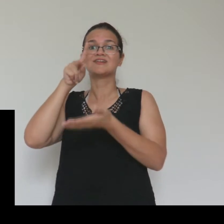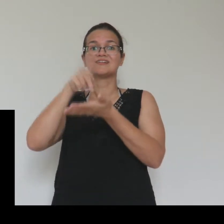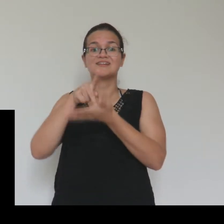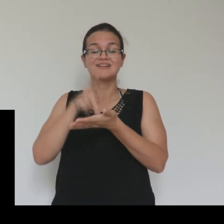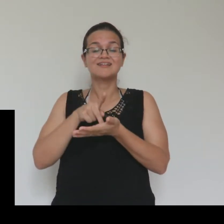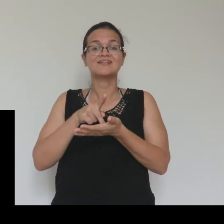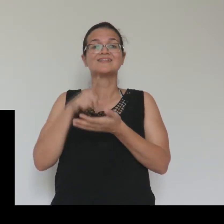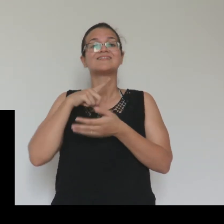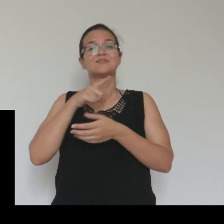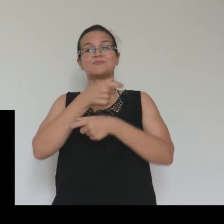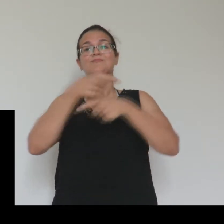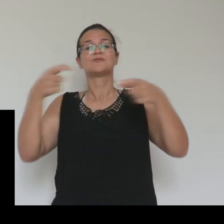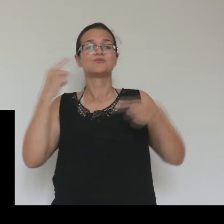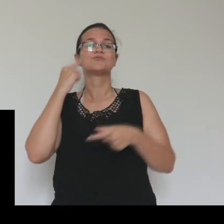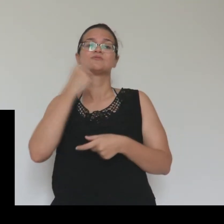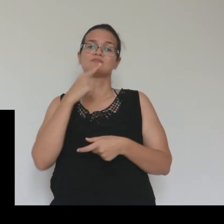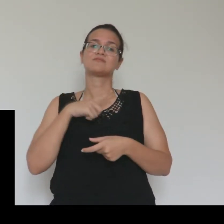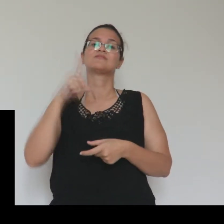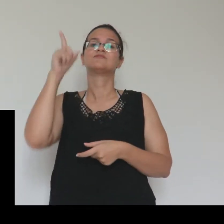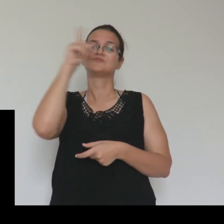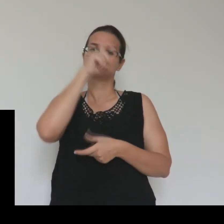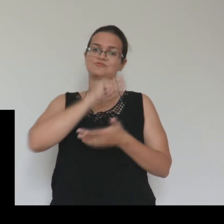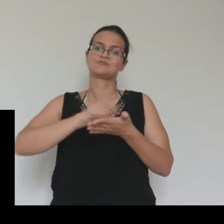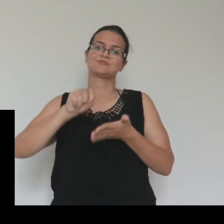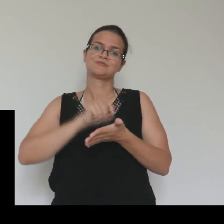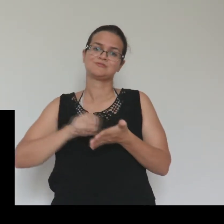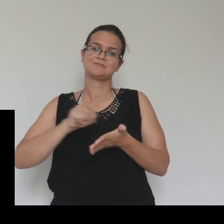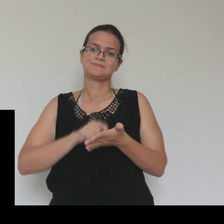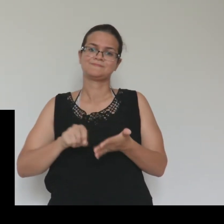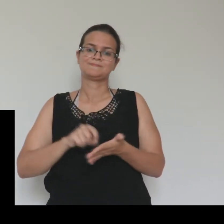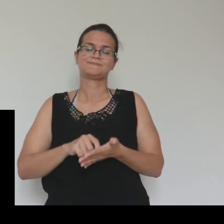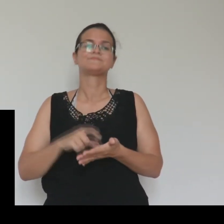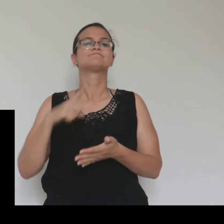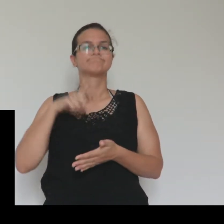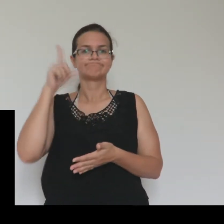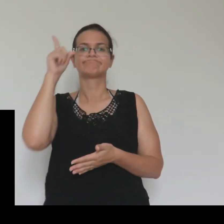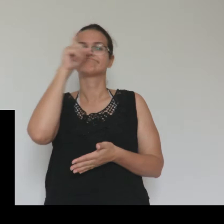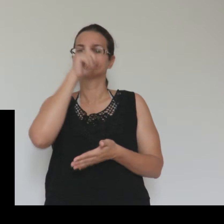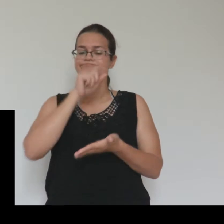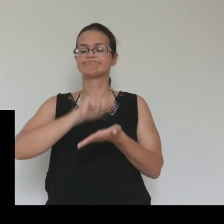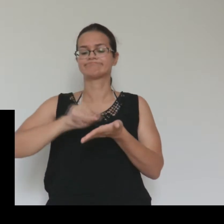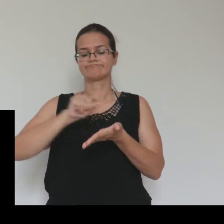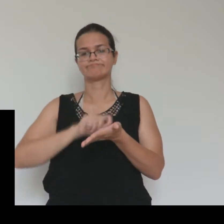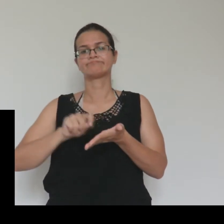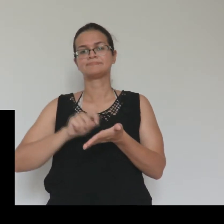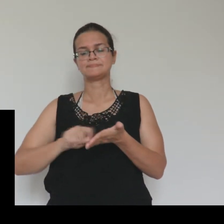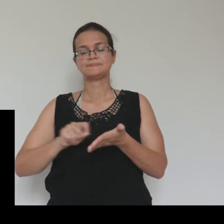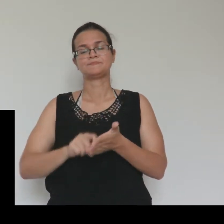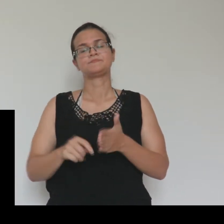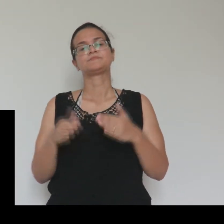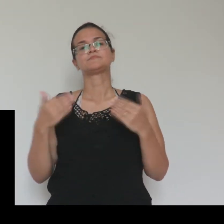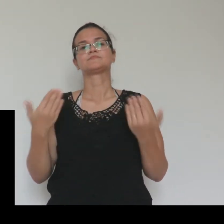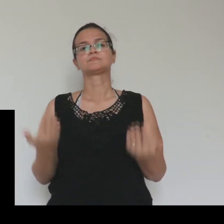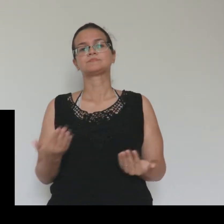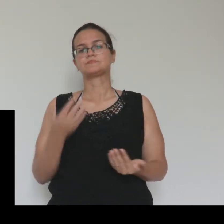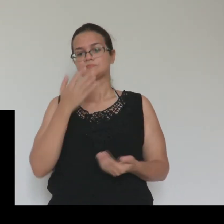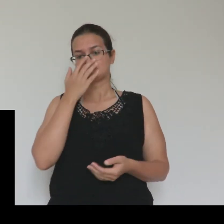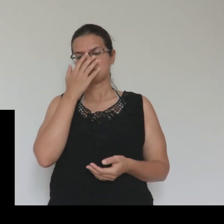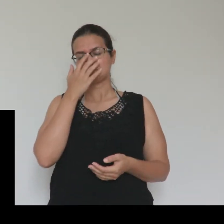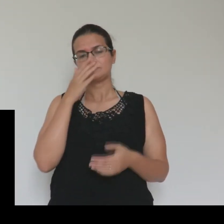Tem dificuldade na escrita. Então, por outro lado, a gente pronuncia a